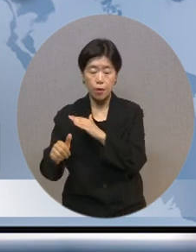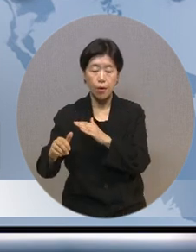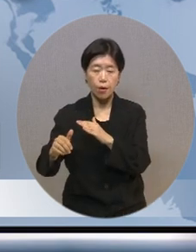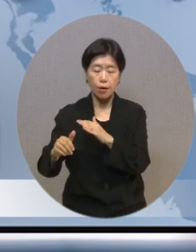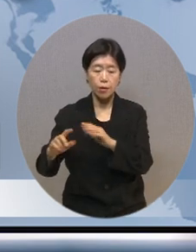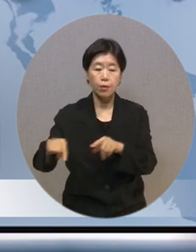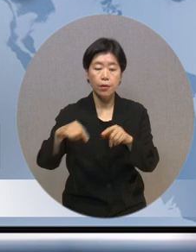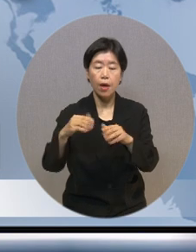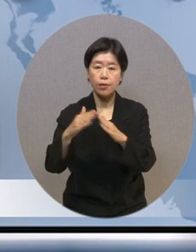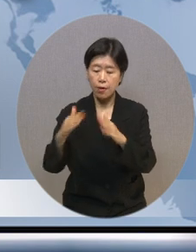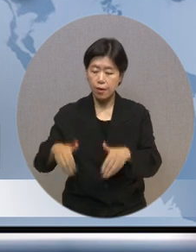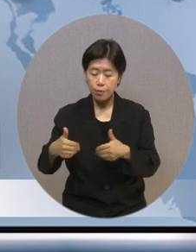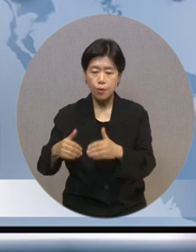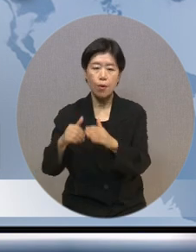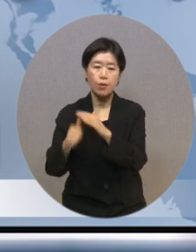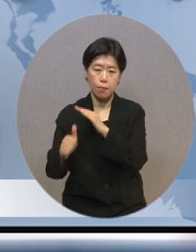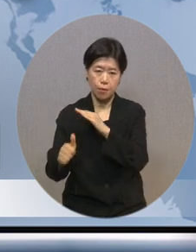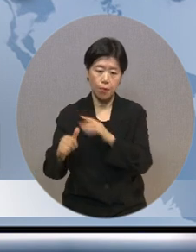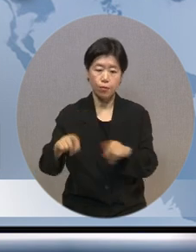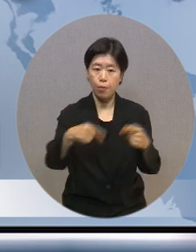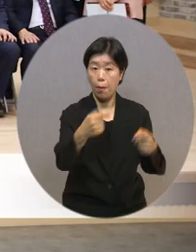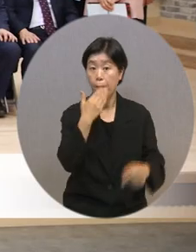됩니다. 김주은 기자입니다.